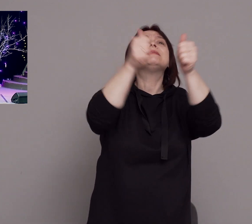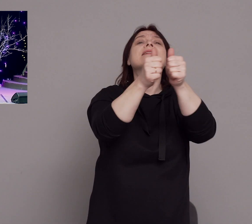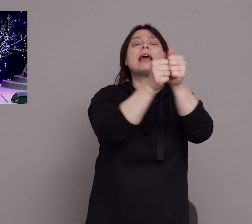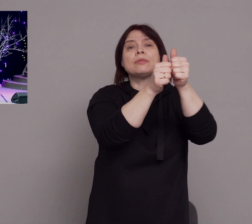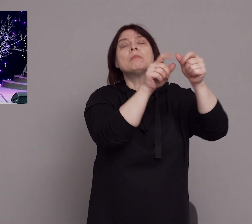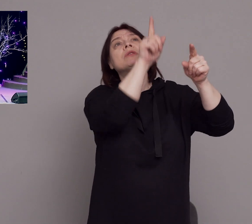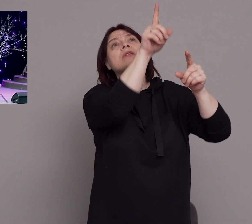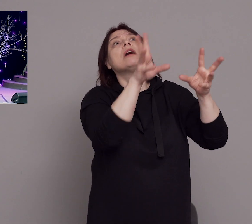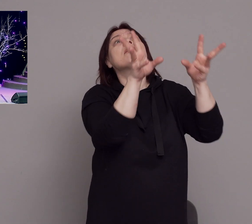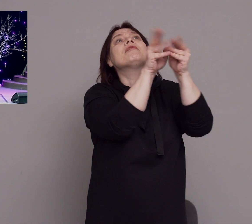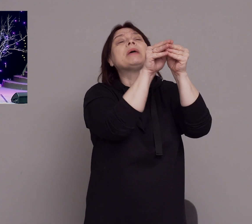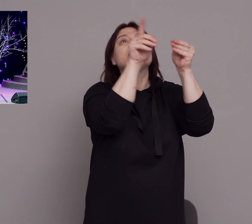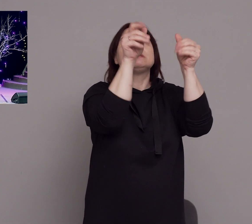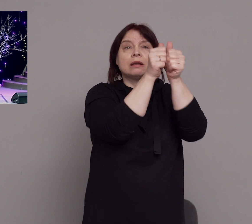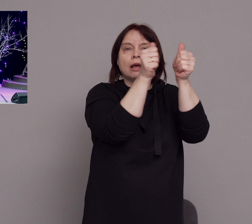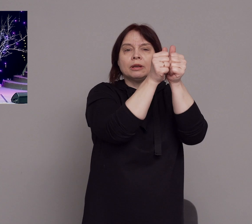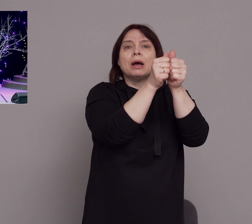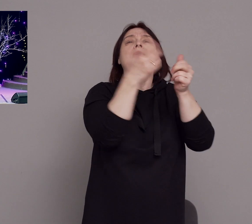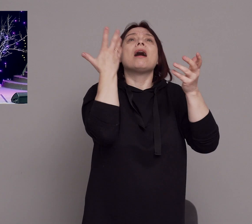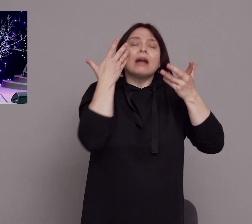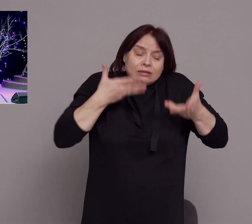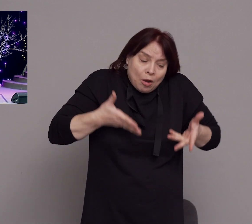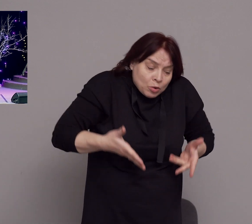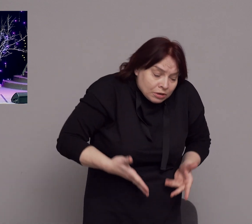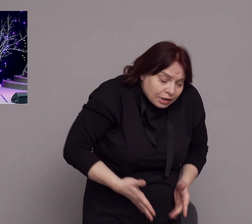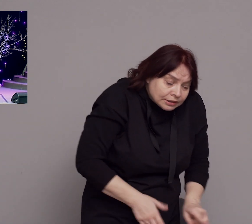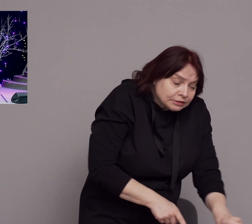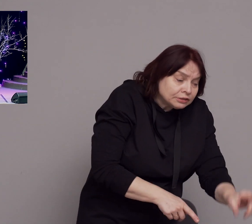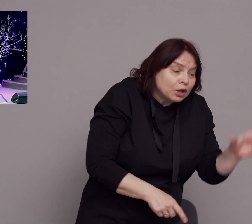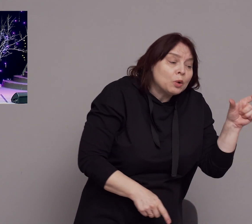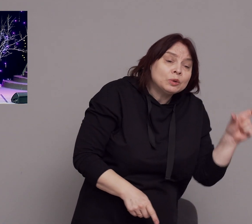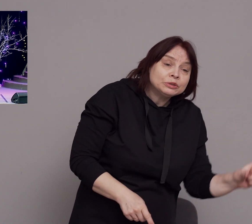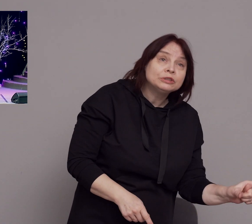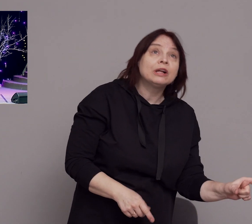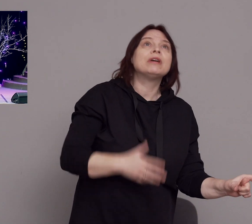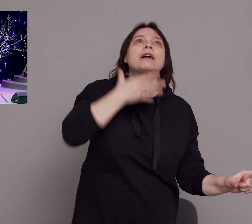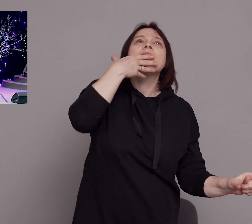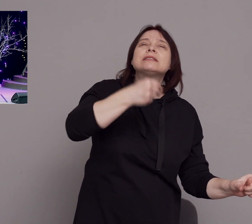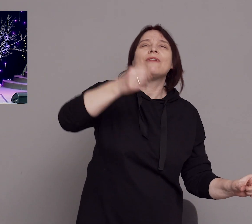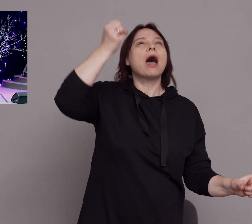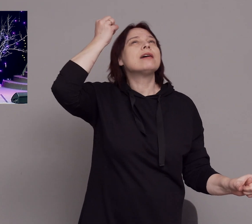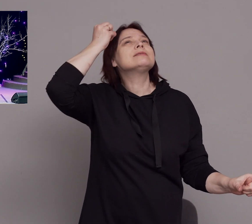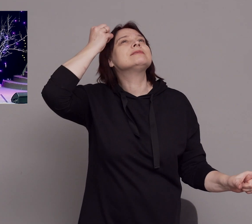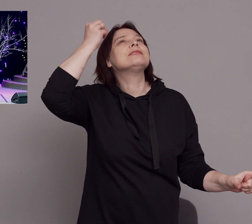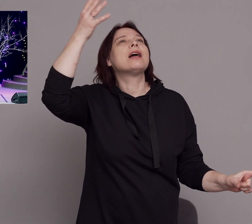некоторые свои атрибуты. Это не значит, что Он перестал быть Богом, но Он отложил некоторые свои атрибуты. Он отказался от права использовать